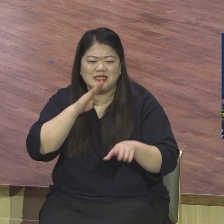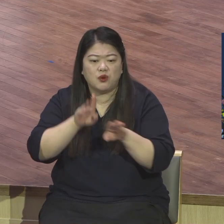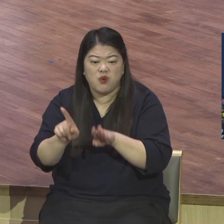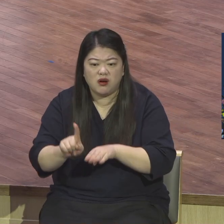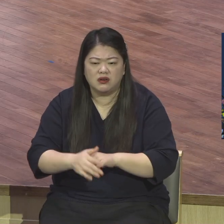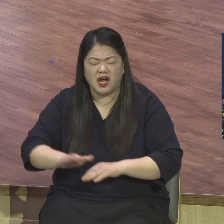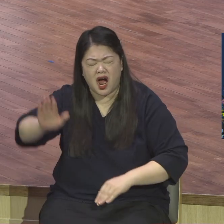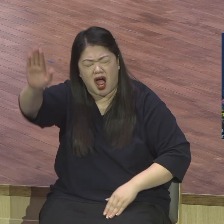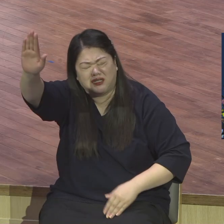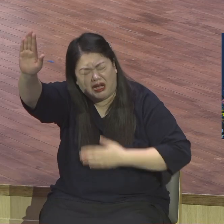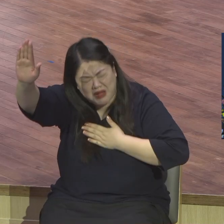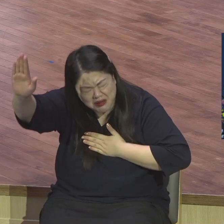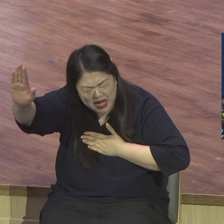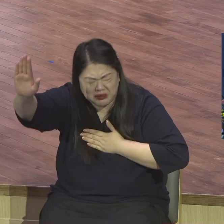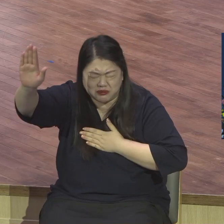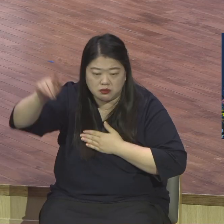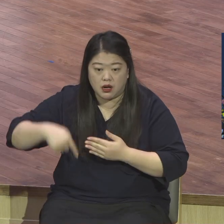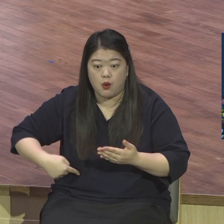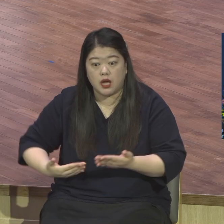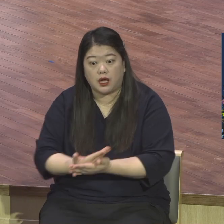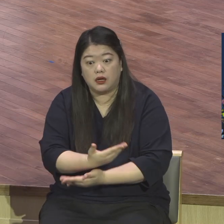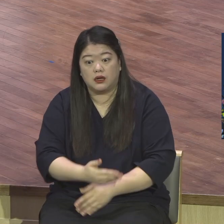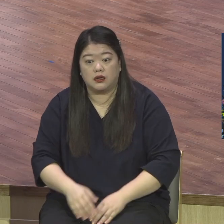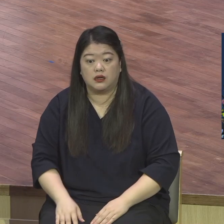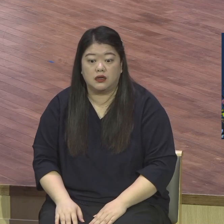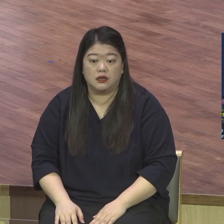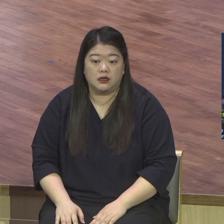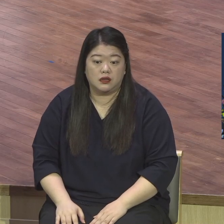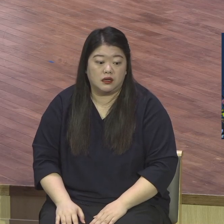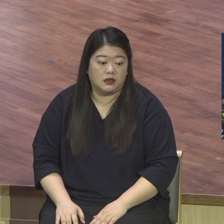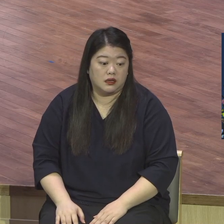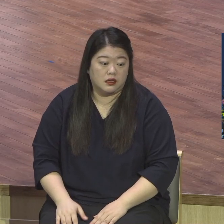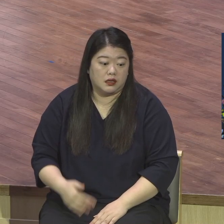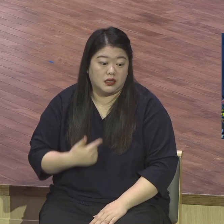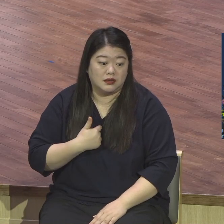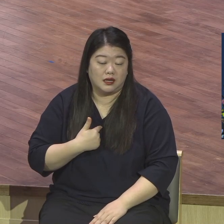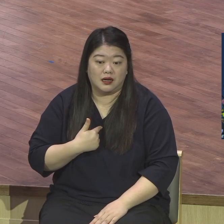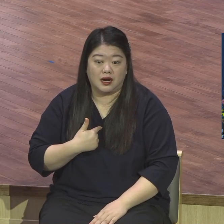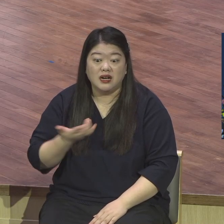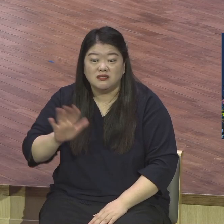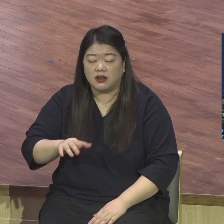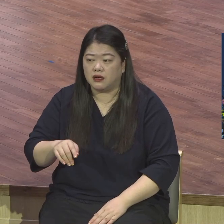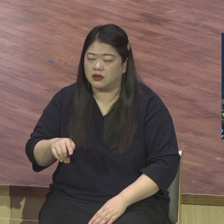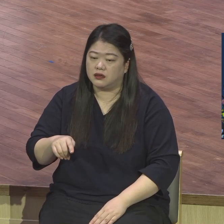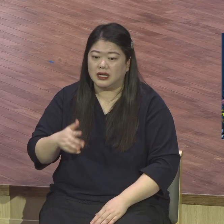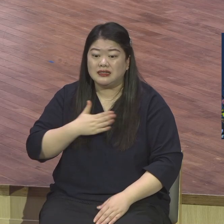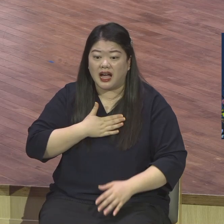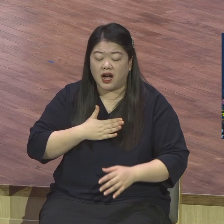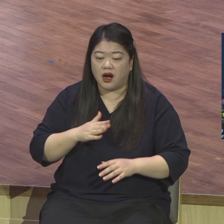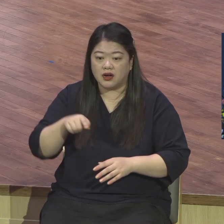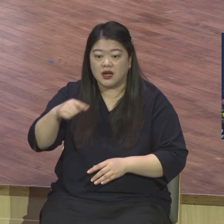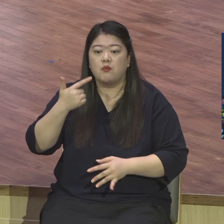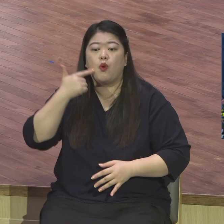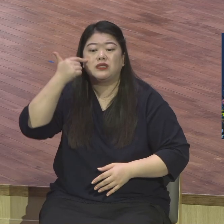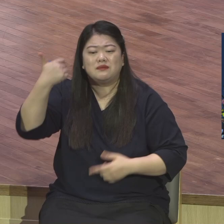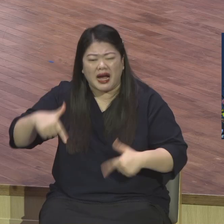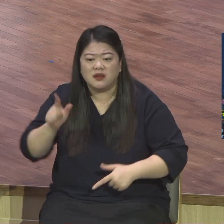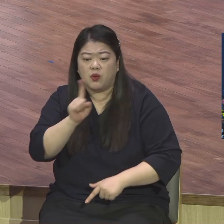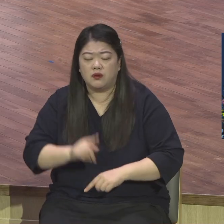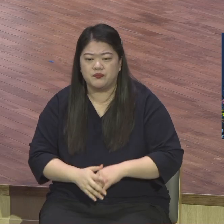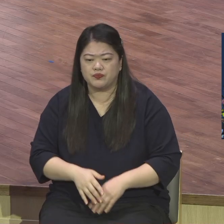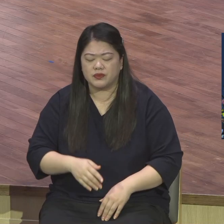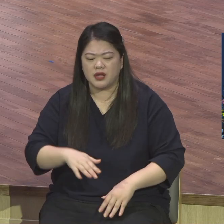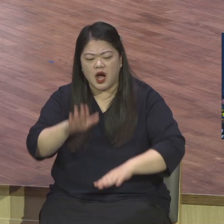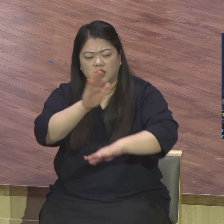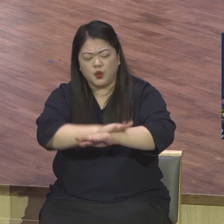여지 없어서 손 들고 하면서 찬송을 사절까지 다 부르고 자기는 손 안 들고 나 우리는 다 손 들라고.